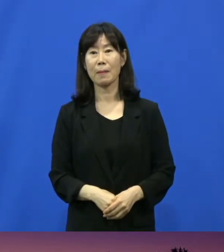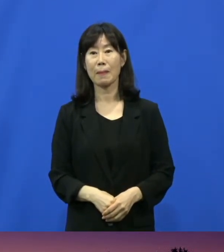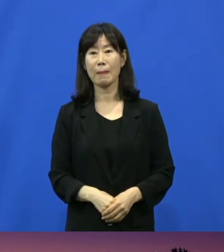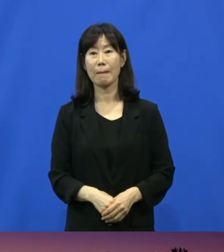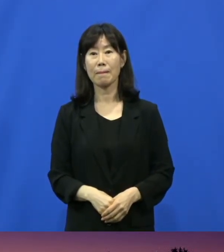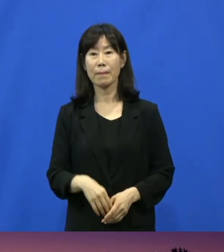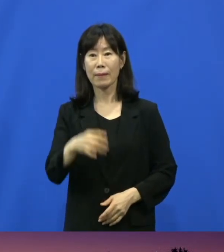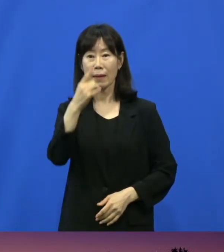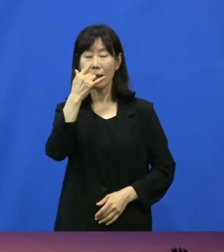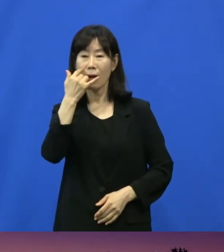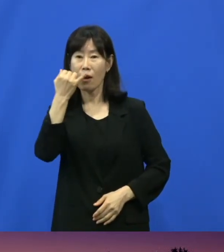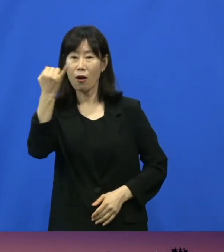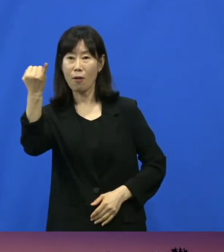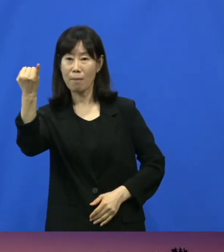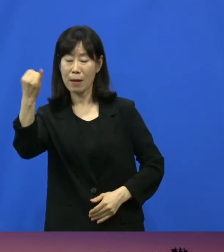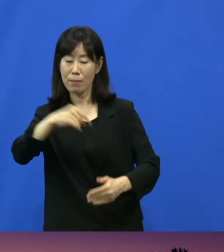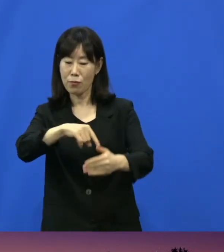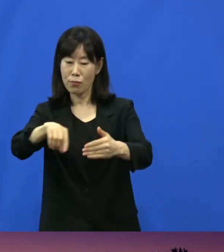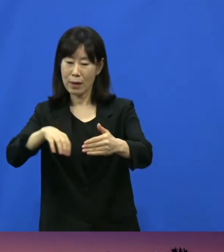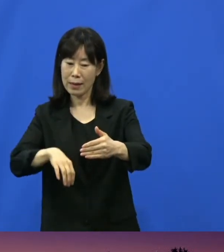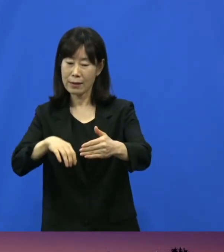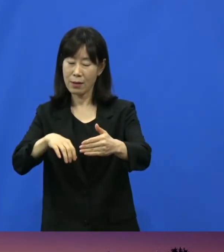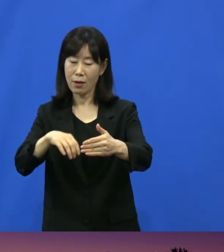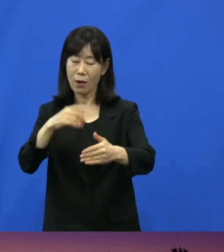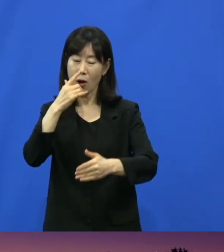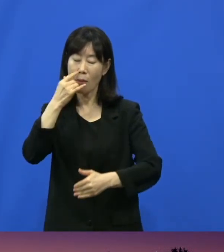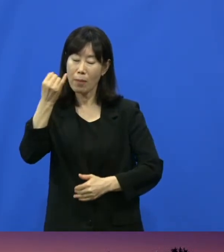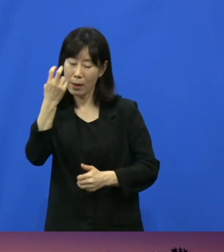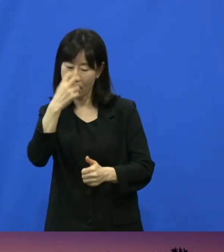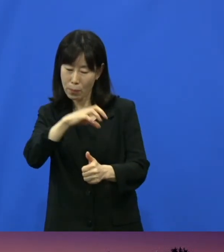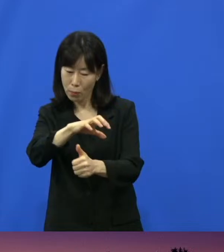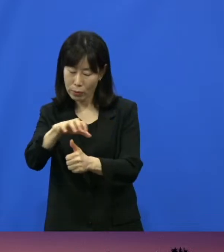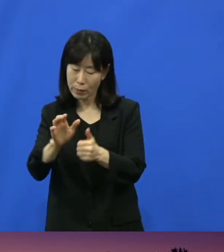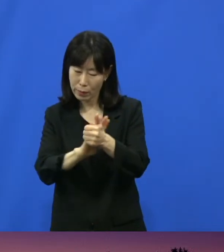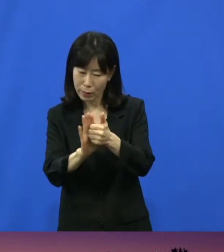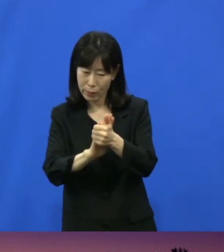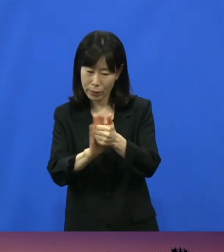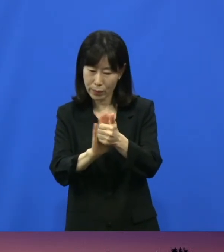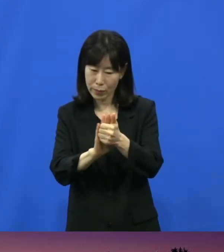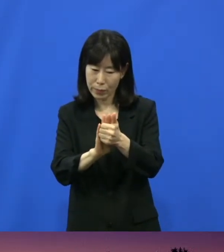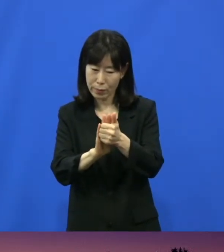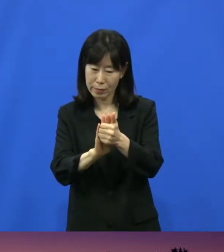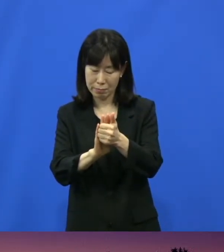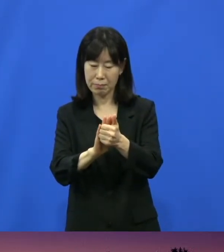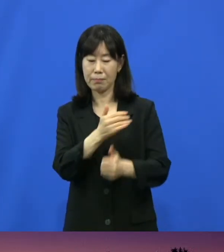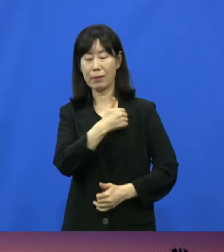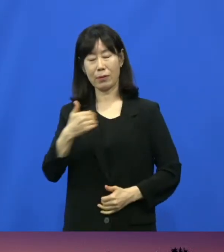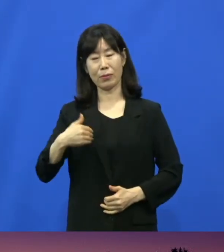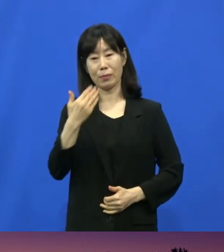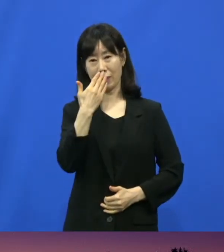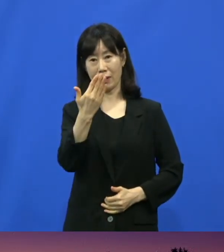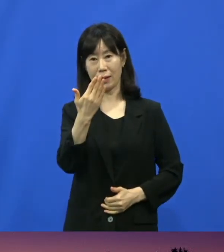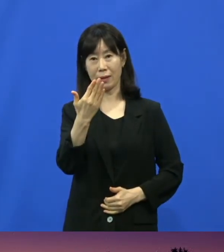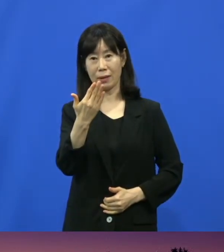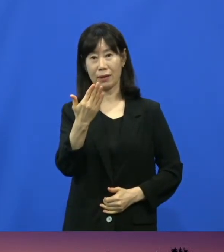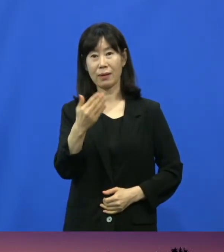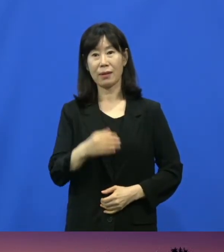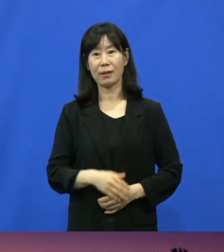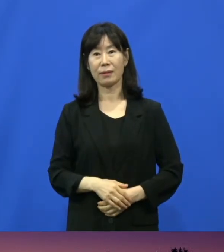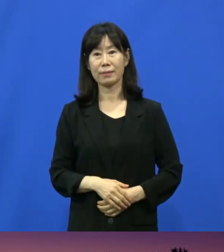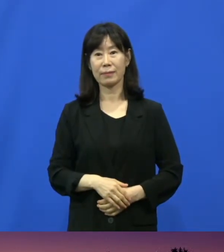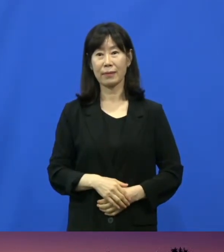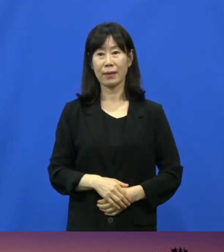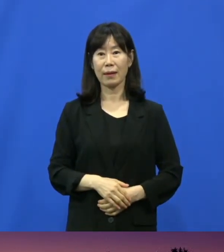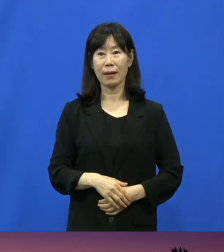엄마의 품 안에서 엄마의 젖을 먹으면 충분하다. 여러분, 이것이 하나님과 우리의 관계를 말하는 거예요. 하나님과